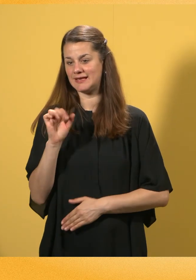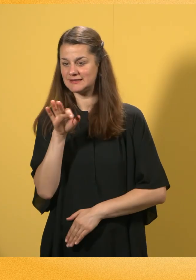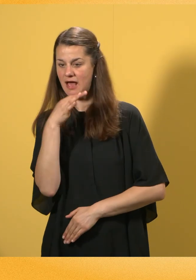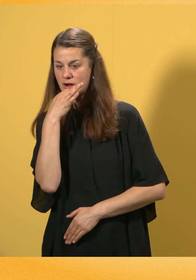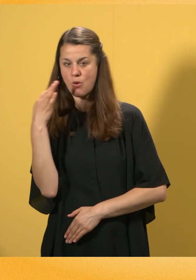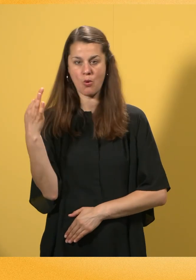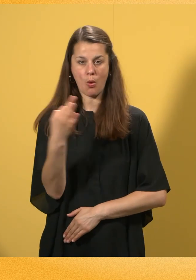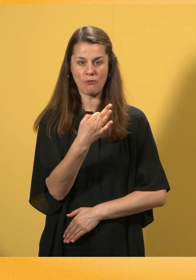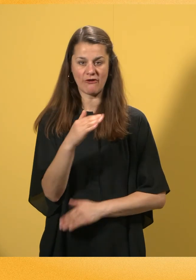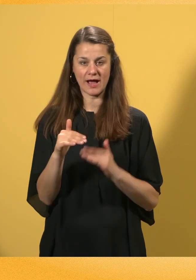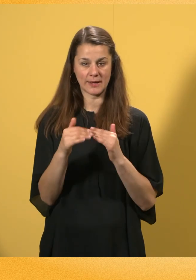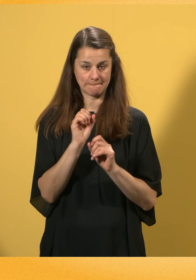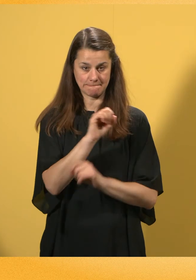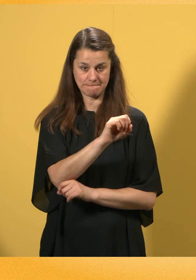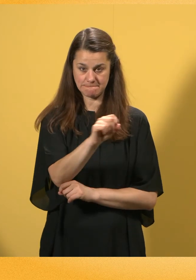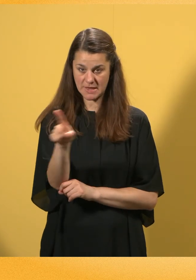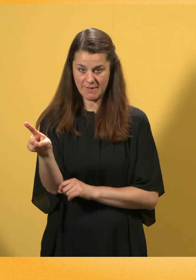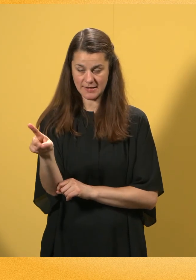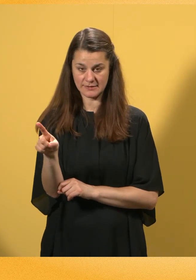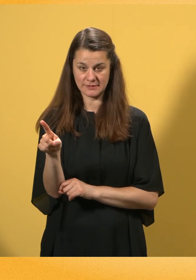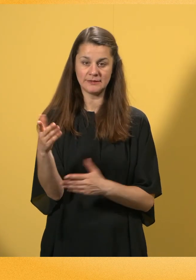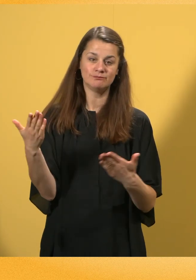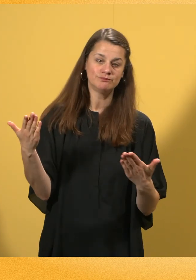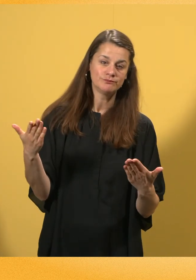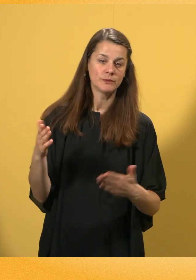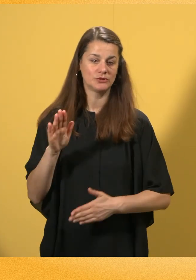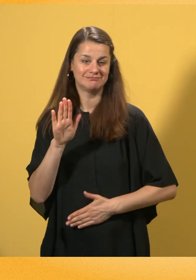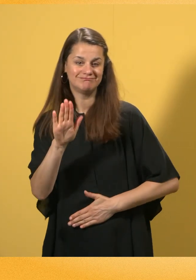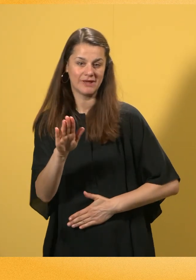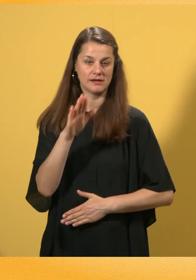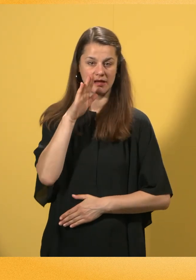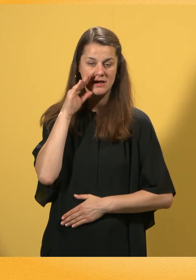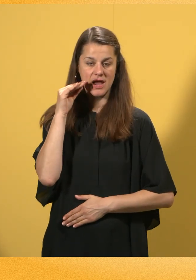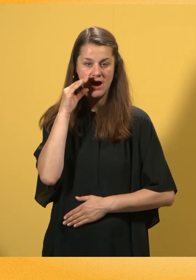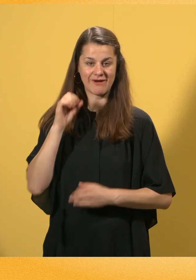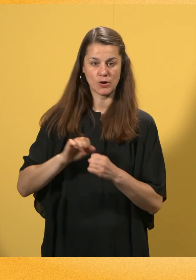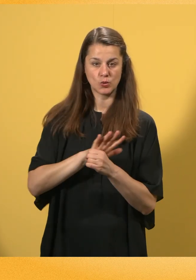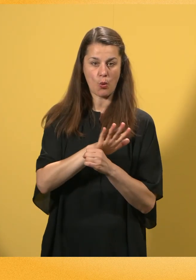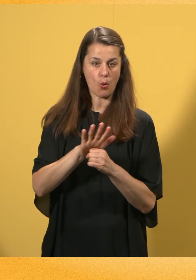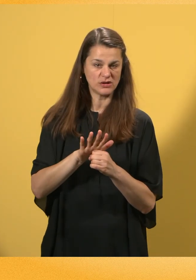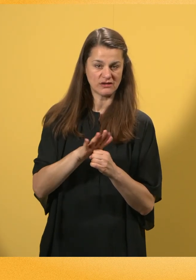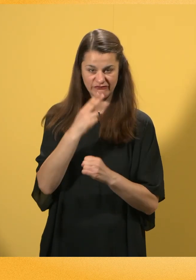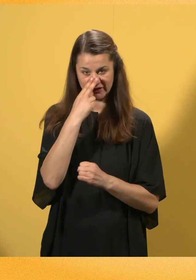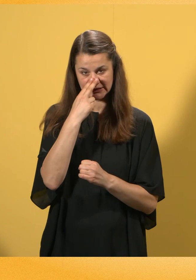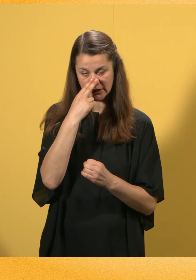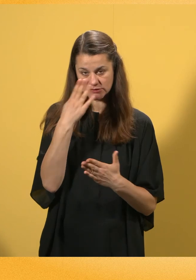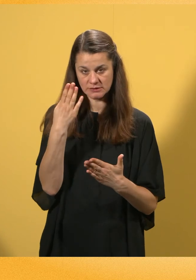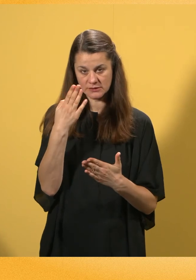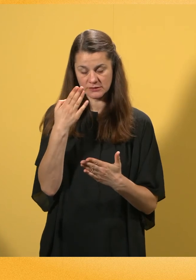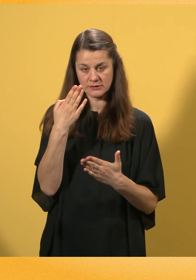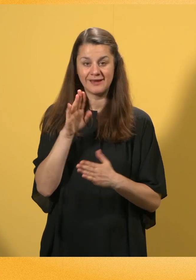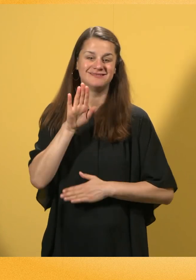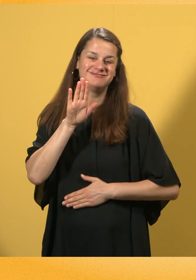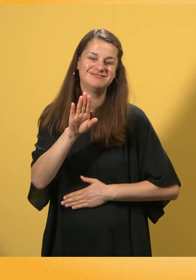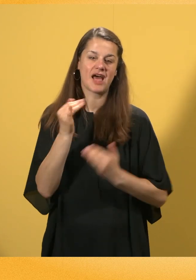haben Sie zugesendet bekommen. Da geht es nochmal um Ihre Erfahrung mit Corona. Also speziell auch natürlich